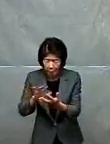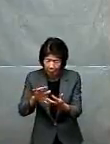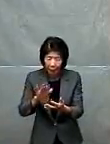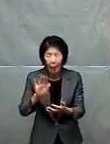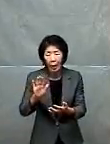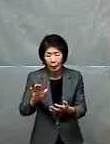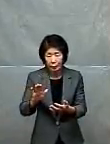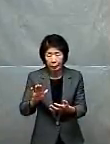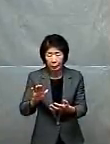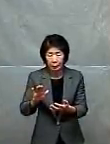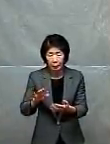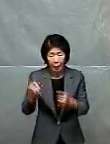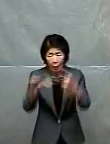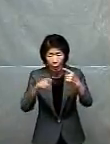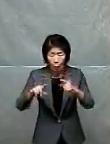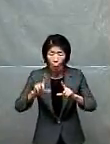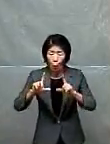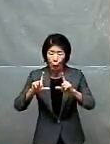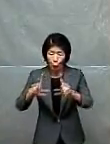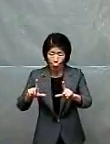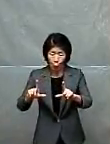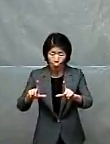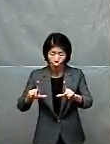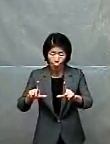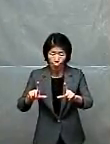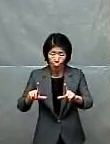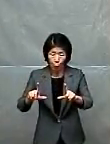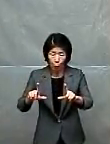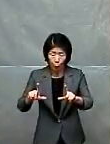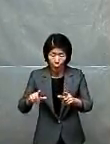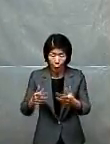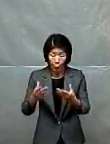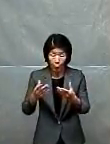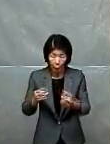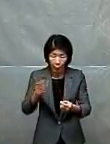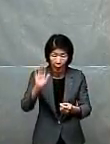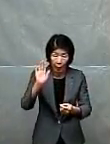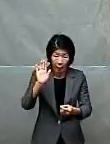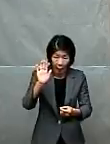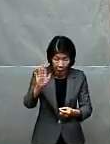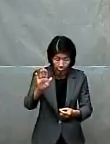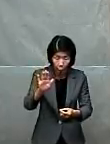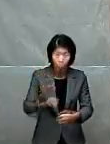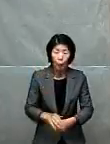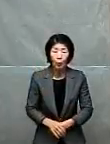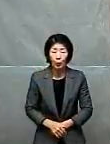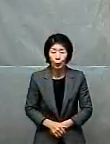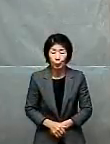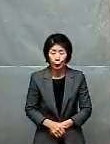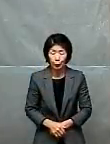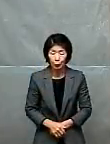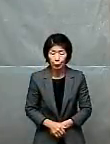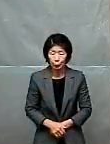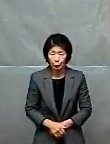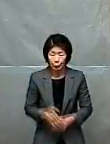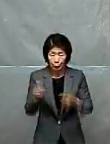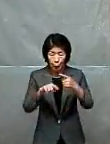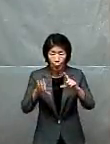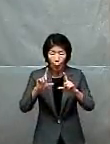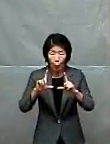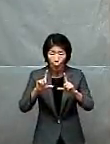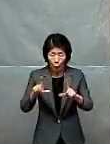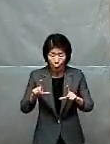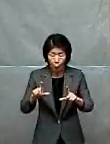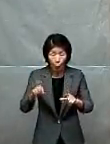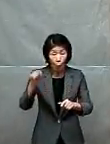、その公表をやはり、されてからということで、その公表を待